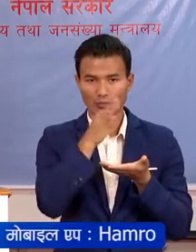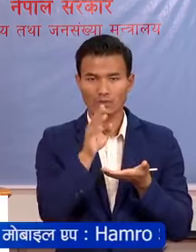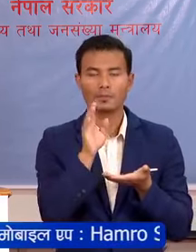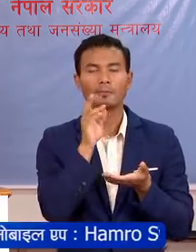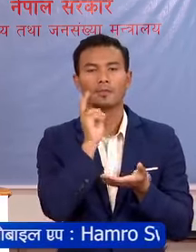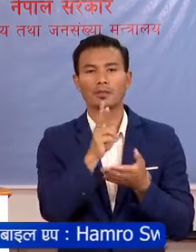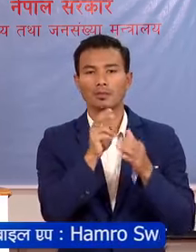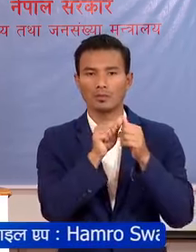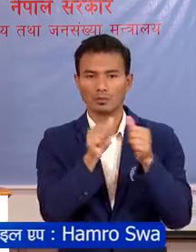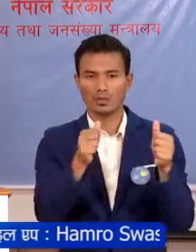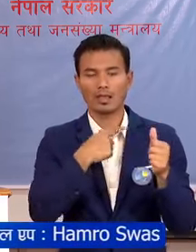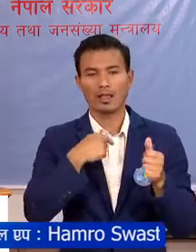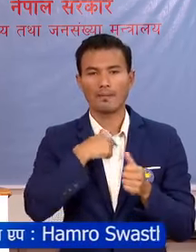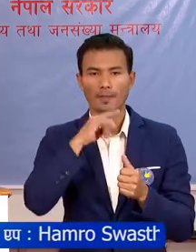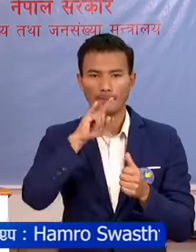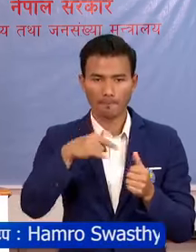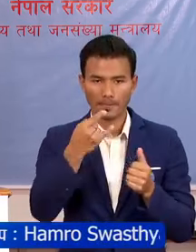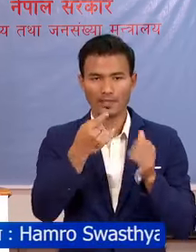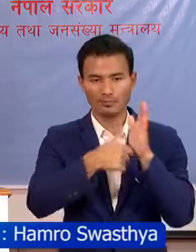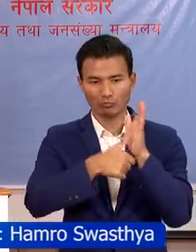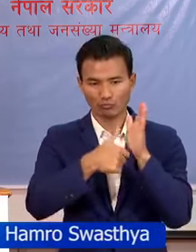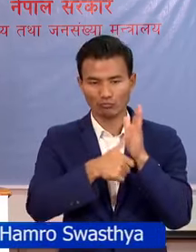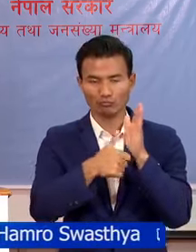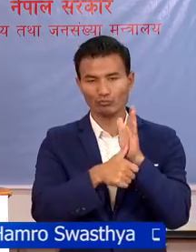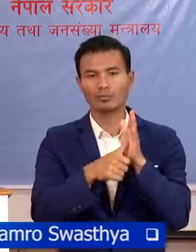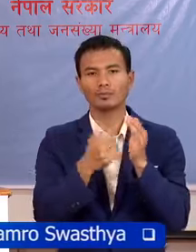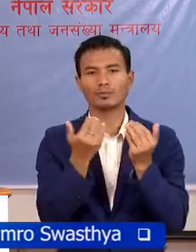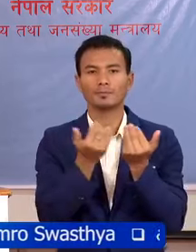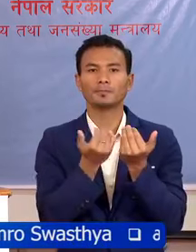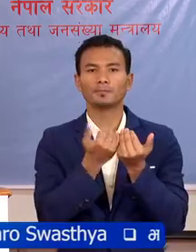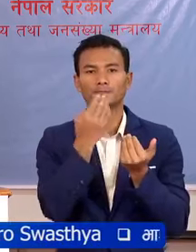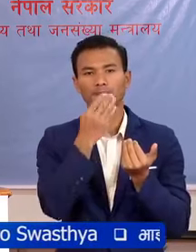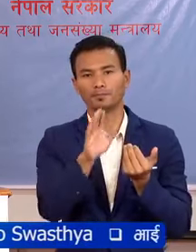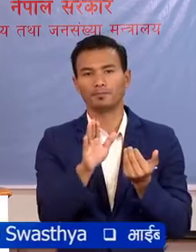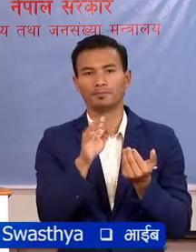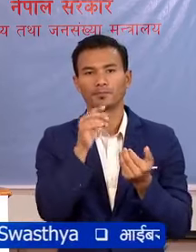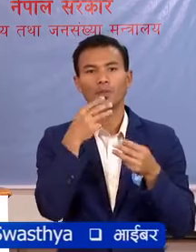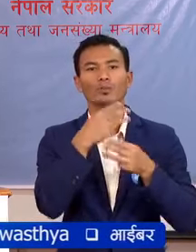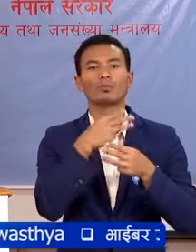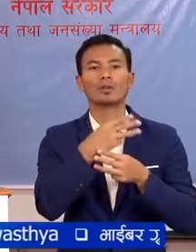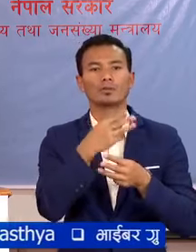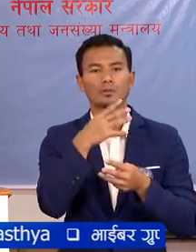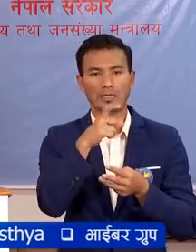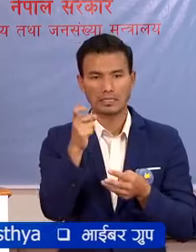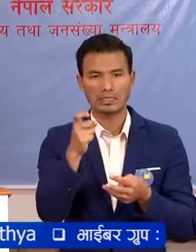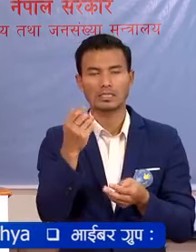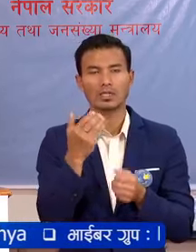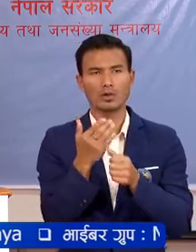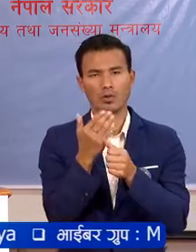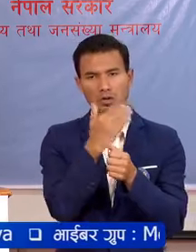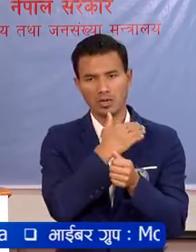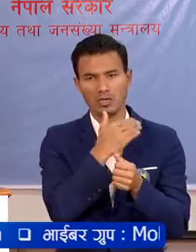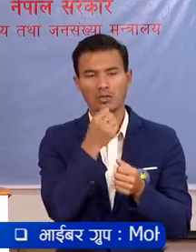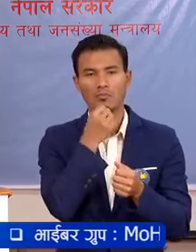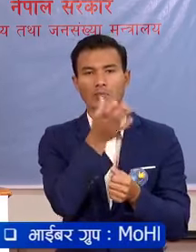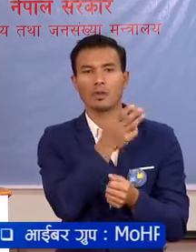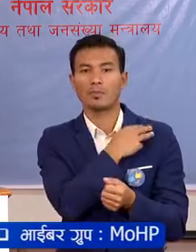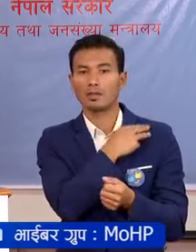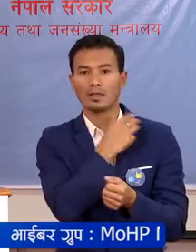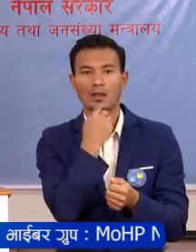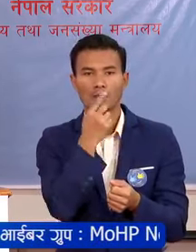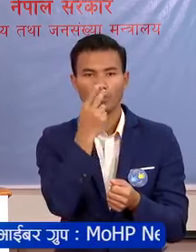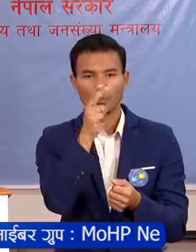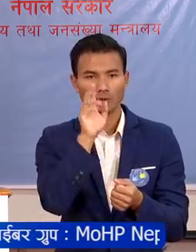चाहर को हामुले फेर ज्यांज पड़ताल को दायर मागाड़ी बढ़ाऊँ छो येसको लागी उधानको लागी अगी हमरो प्रवक्ता जीविले